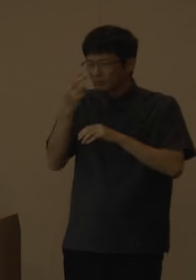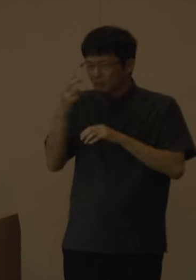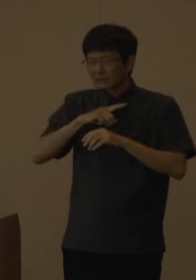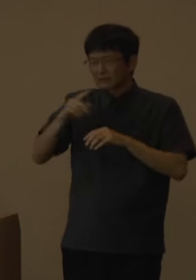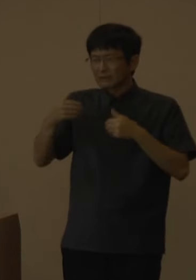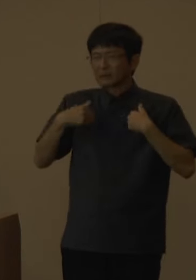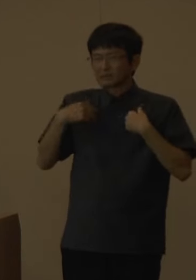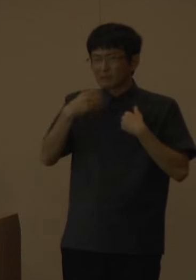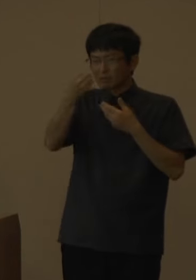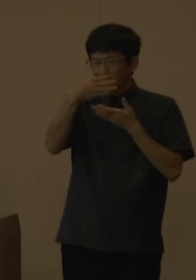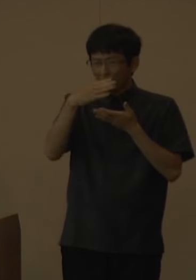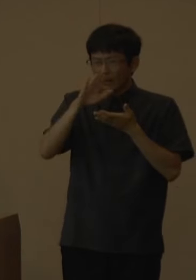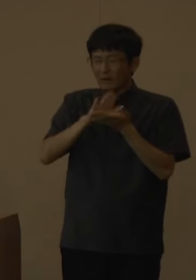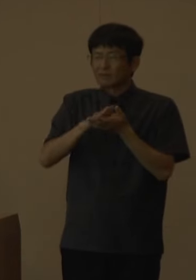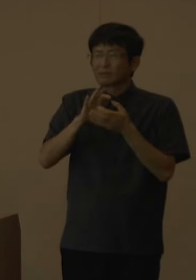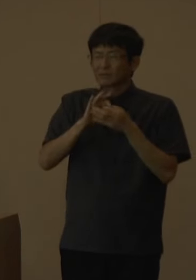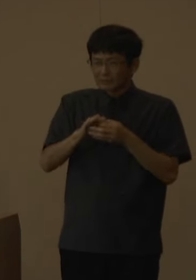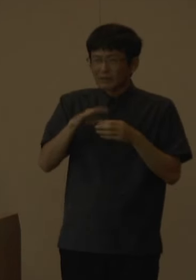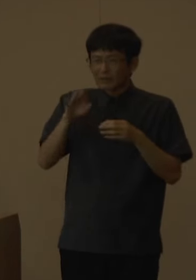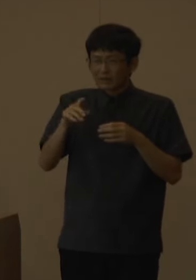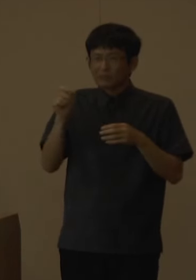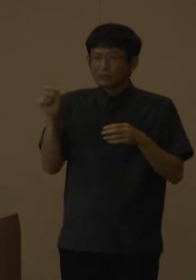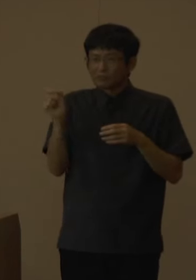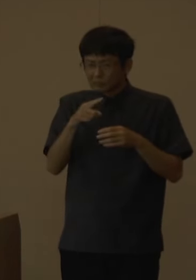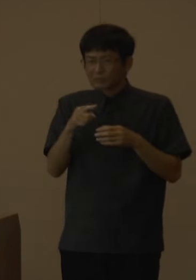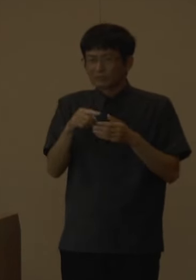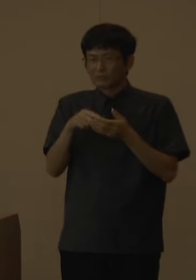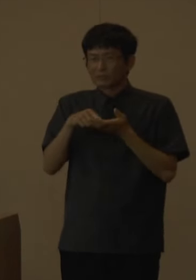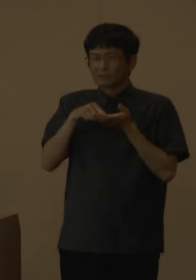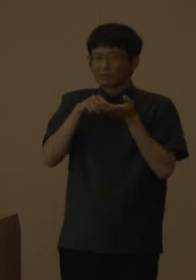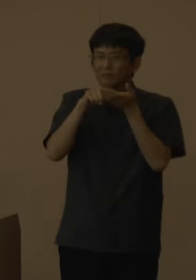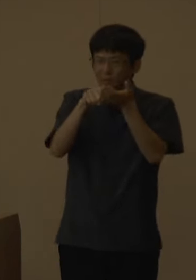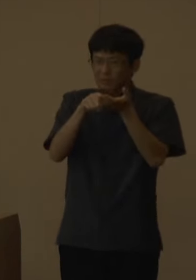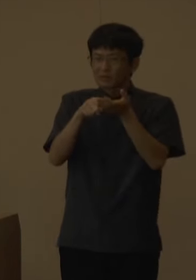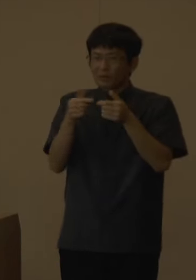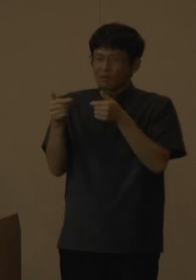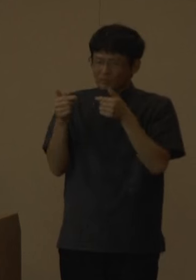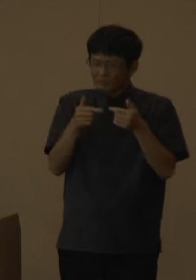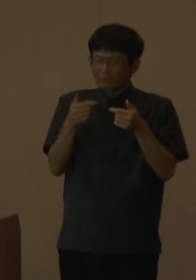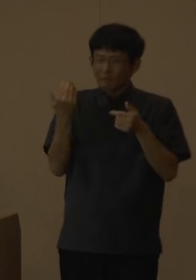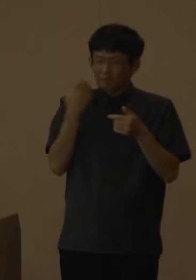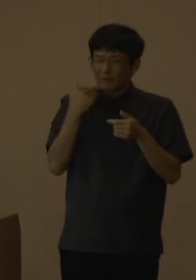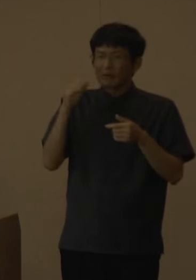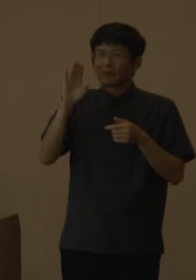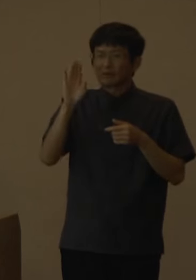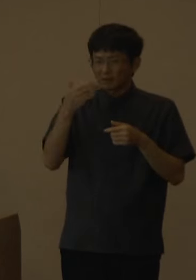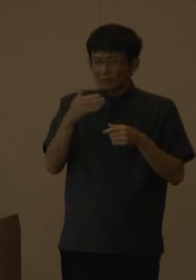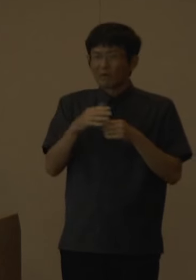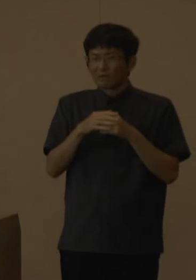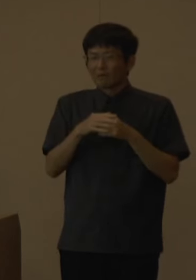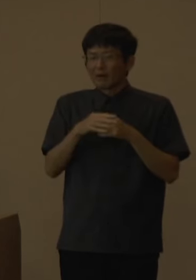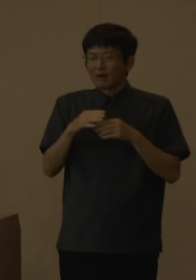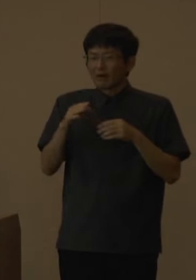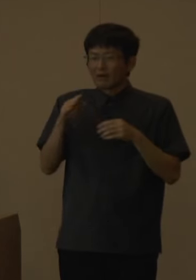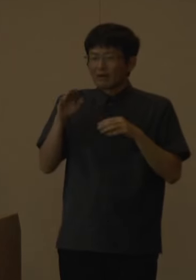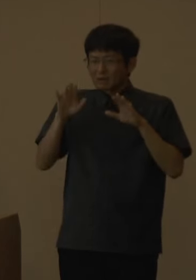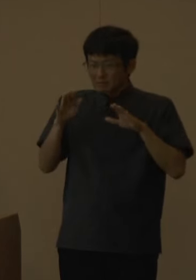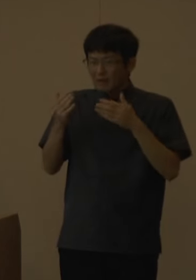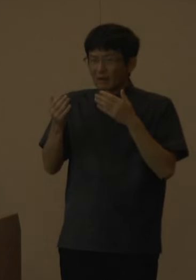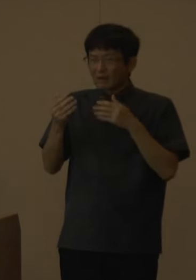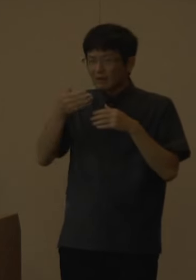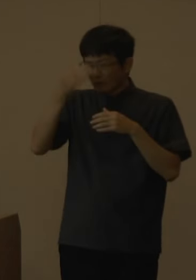すぐそのいわゆる要請は遅れてしまったんですけれども、後からいろんな状況が判